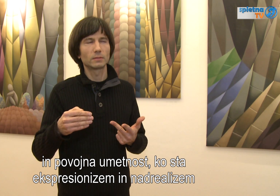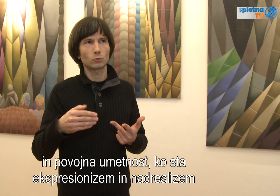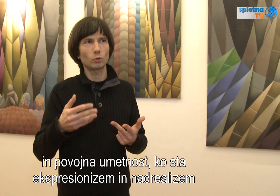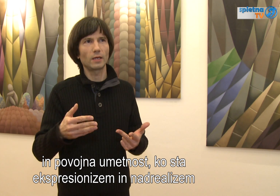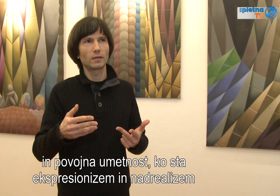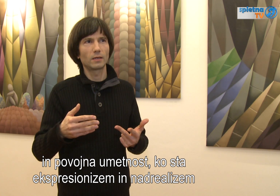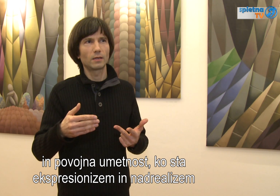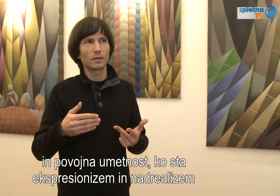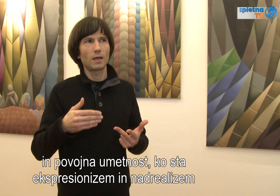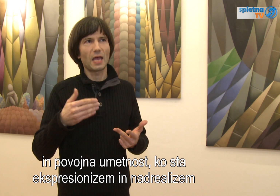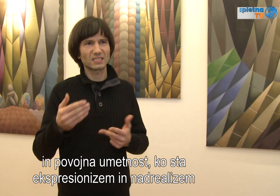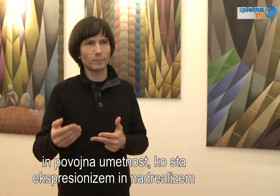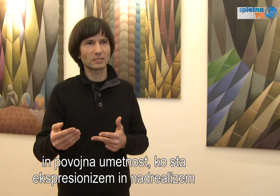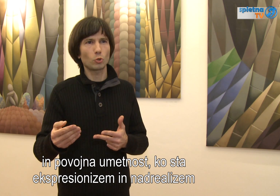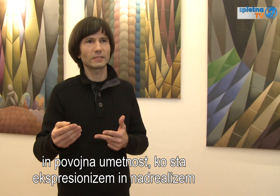To je ekspresionizem,